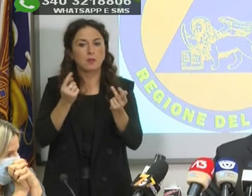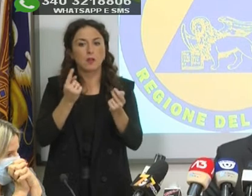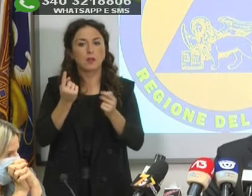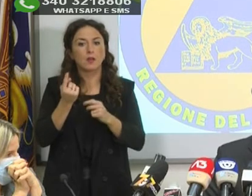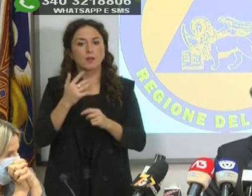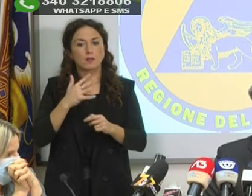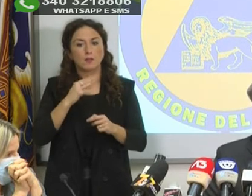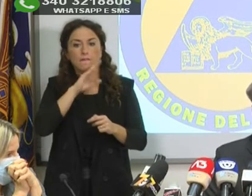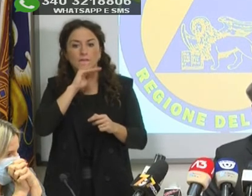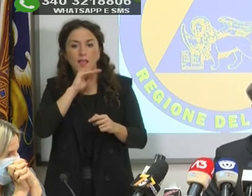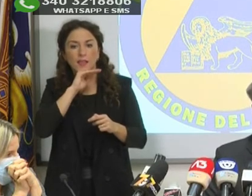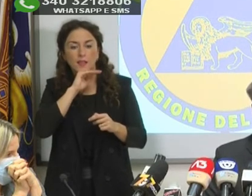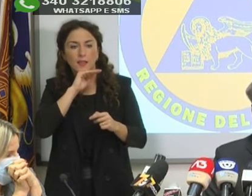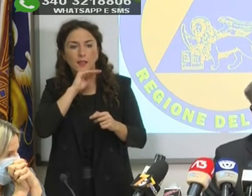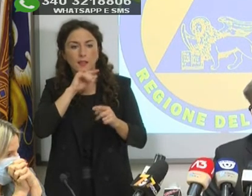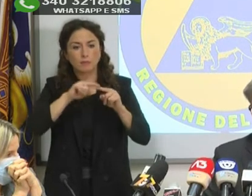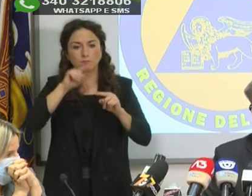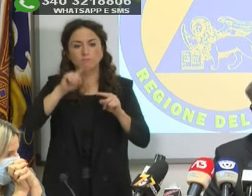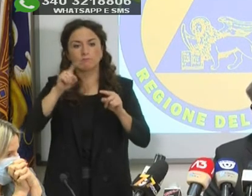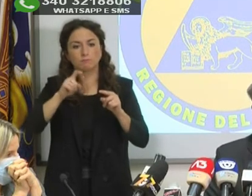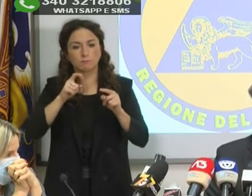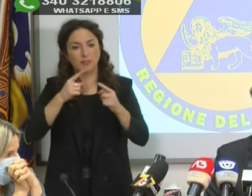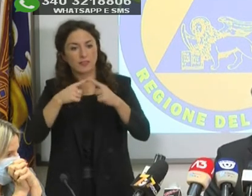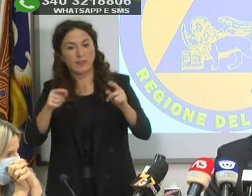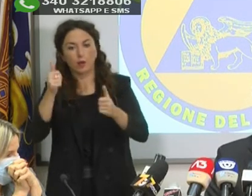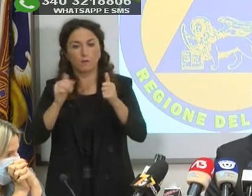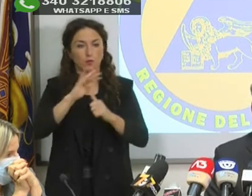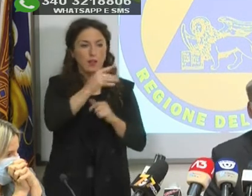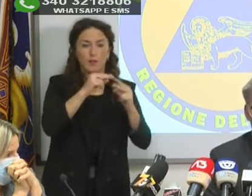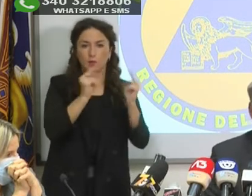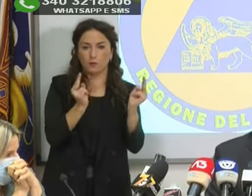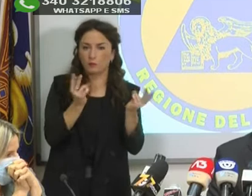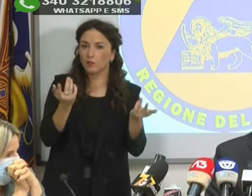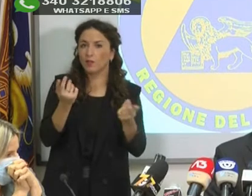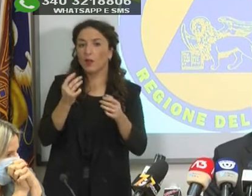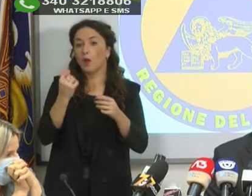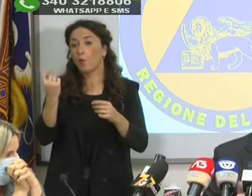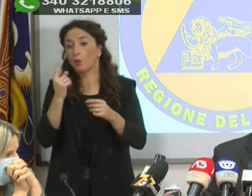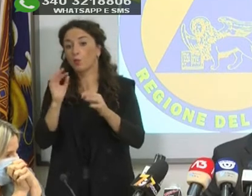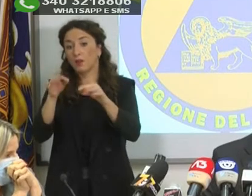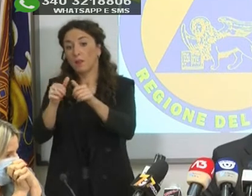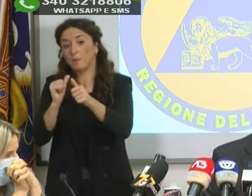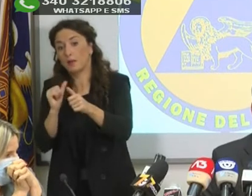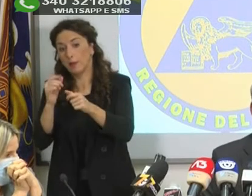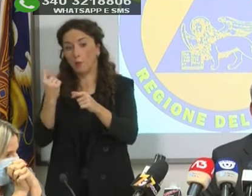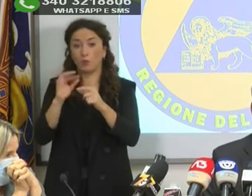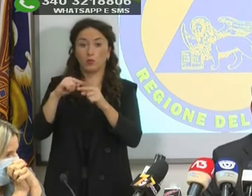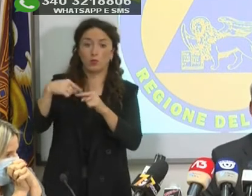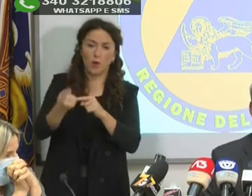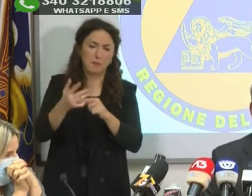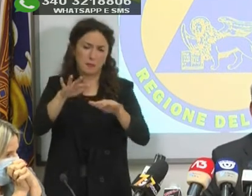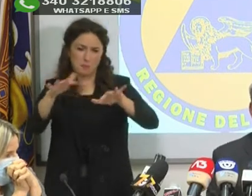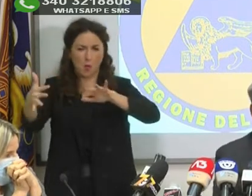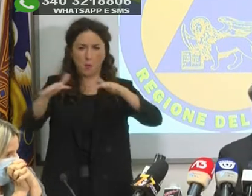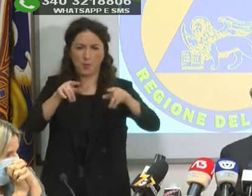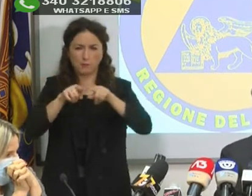dell'indice di vecchiaia diverso rispetto ad altre, insomma sono varie situazioni per cui una arriva un po' prima, una arriva un po' dopo, però è abbastanza omogenea la situazione,